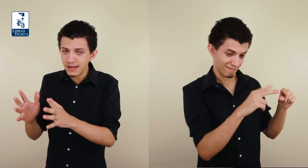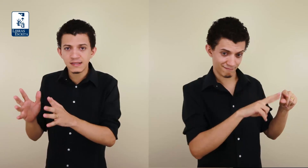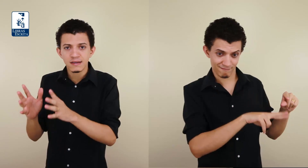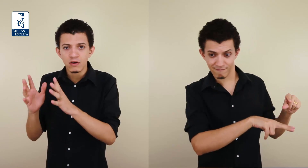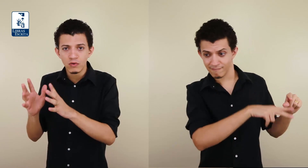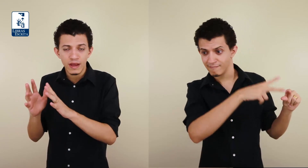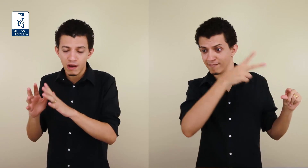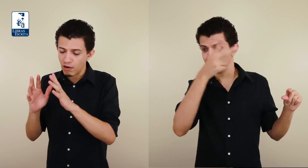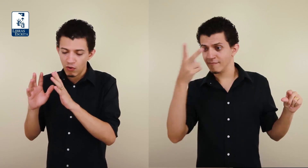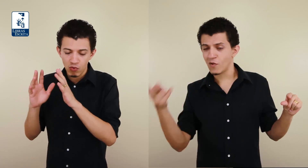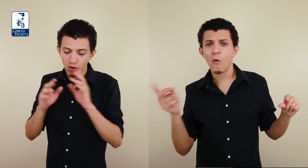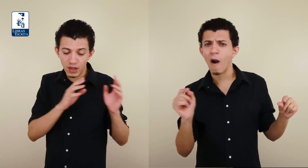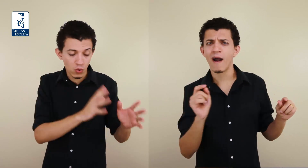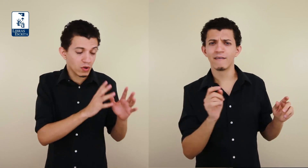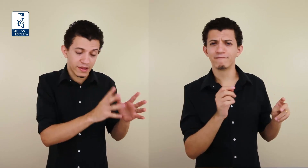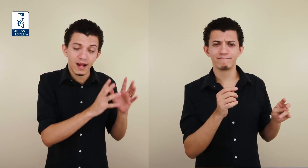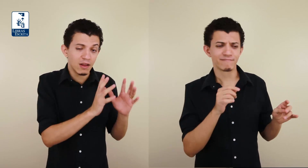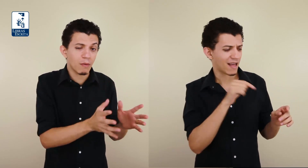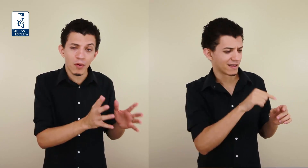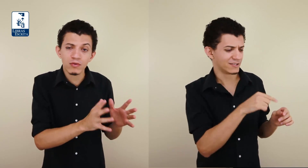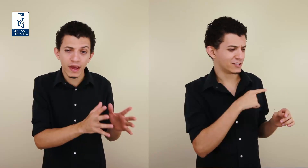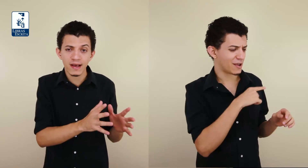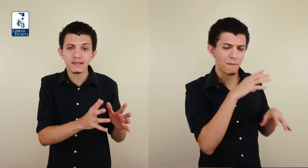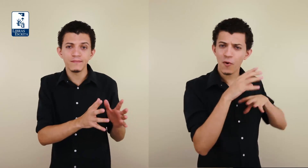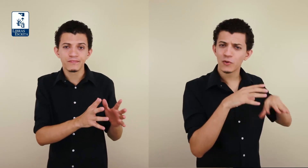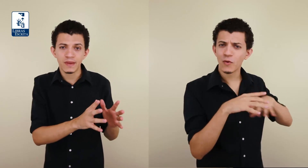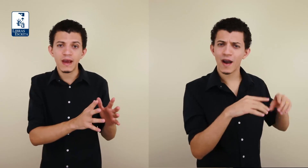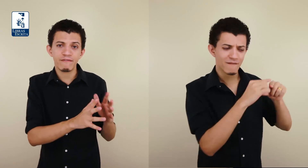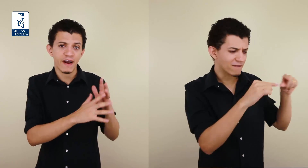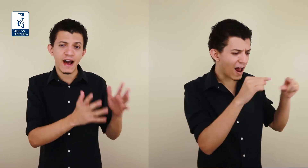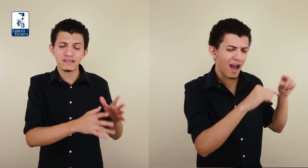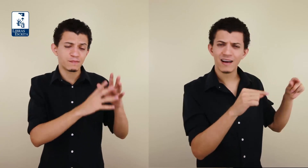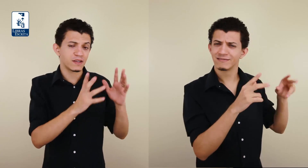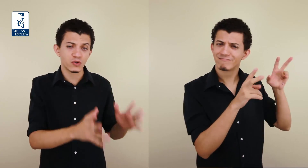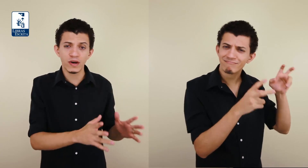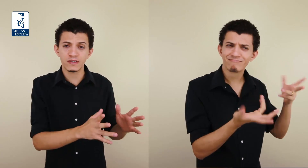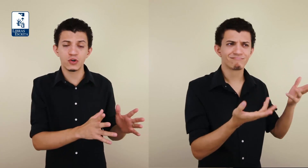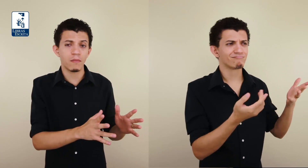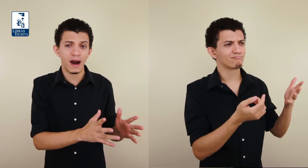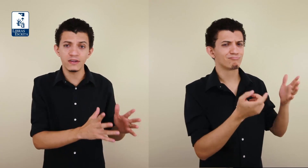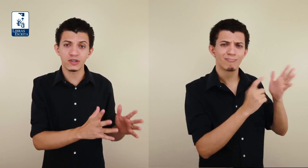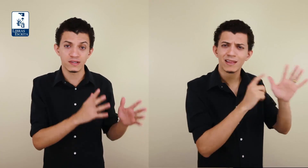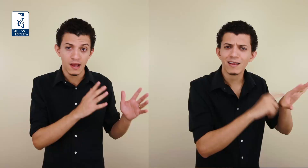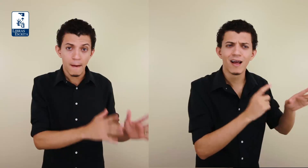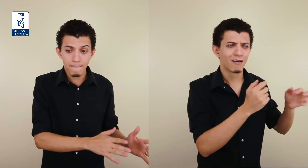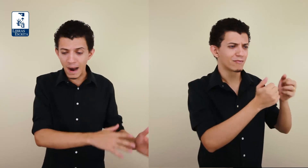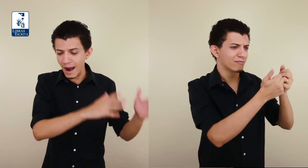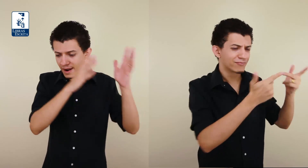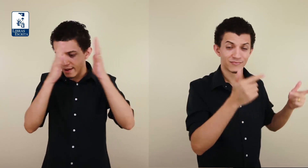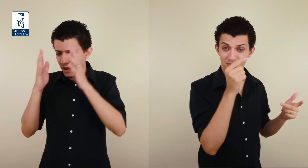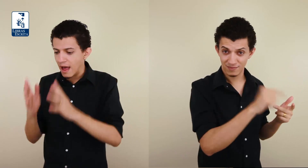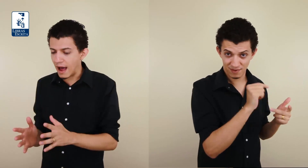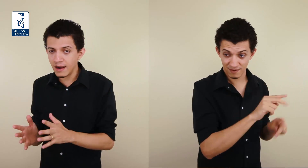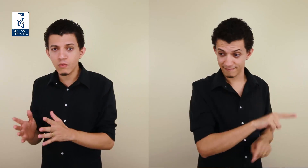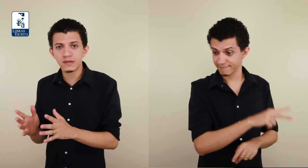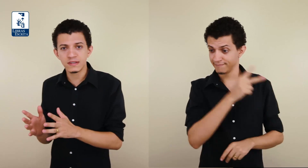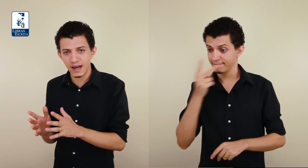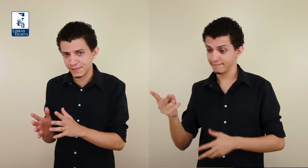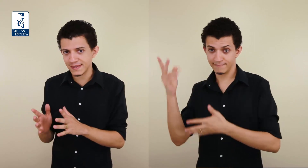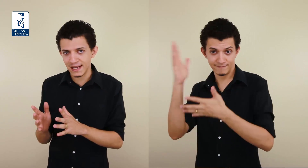sinais, né, o conteúdo que está na língua portuguesa, né, frases, expressões idiomáticas, para a língua de sinais